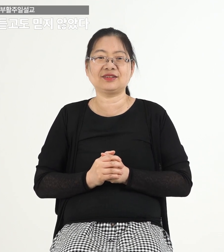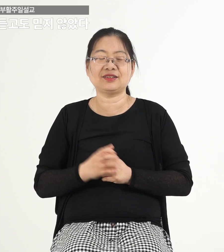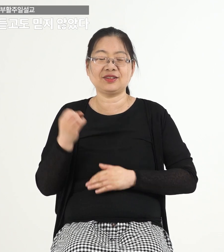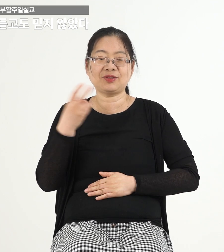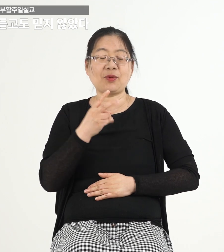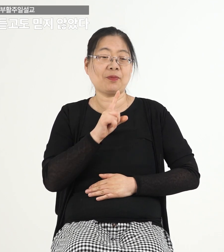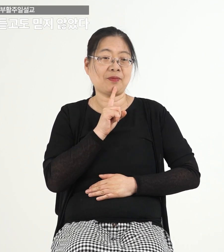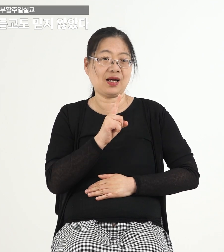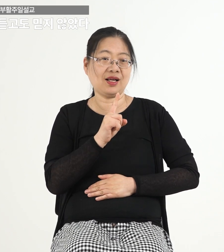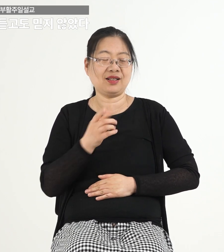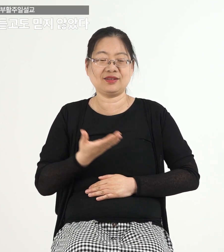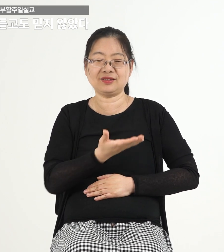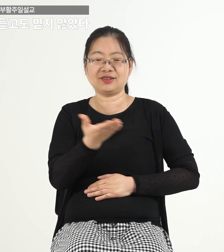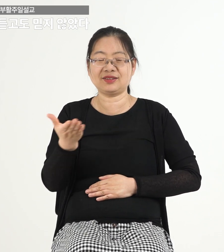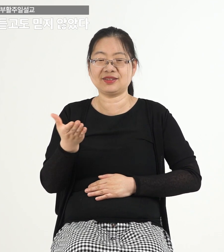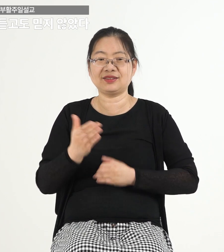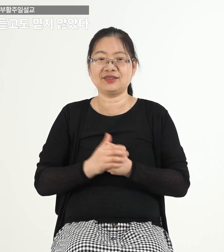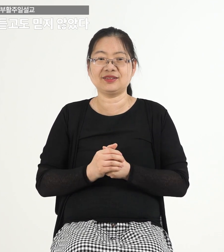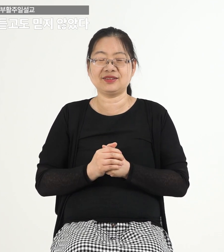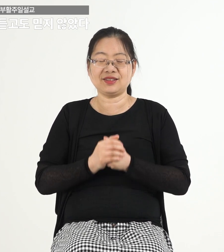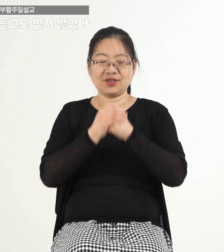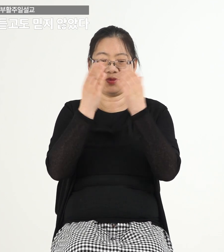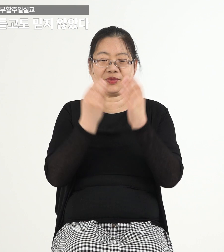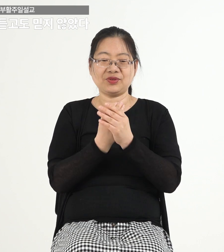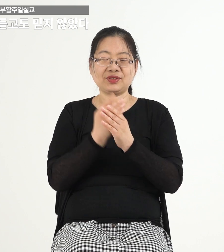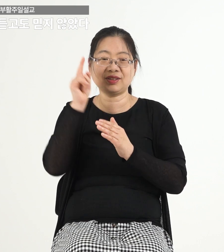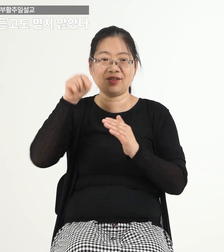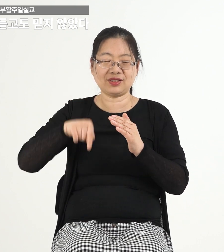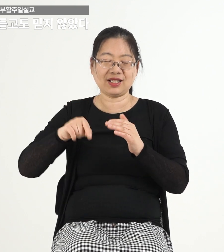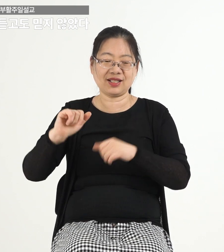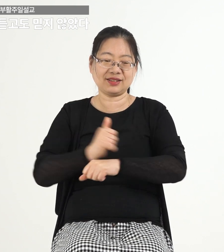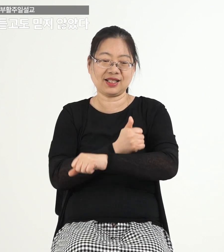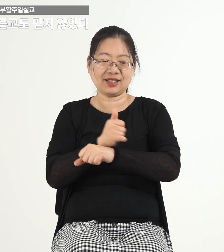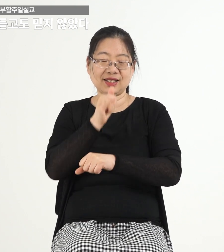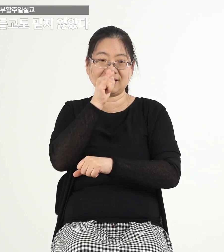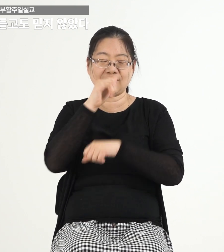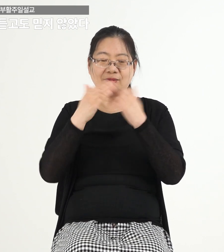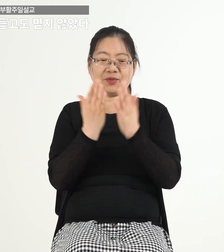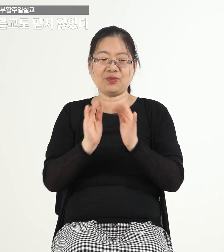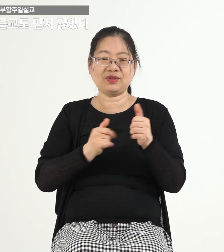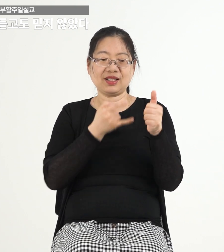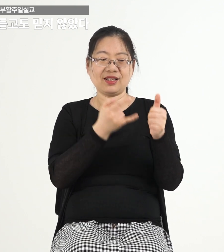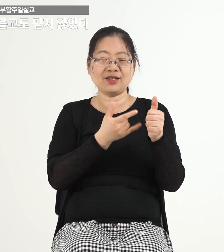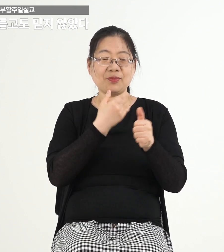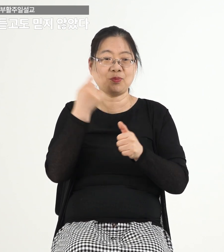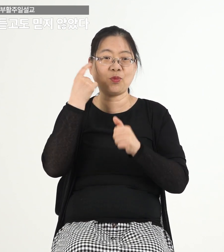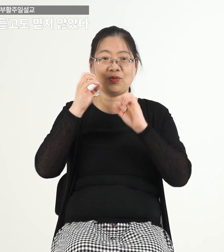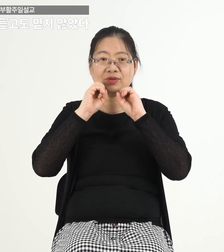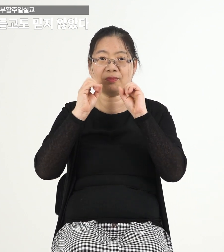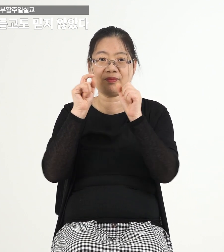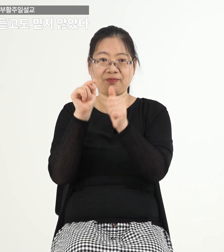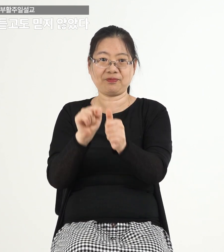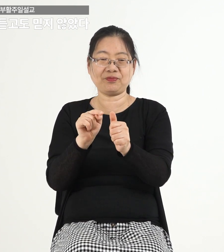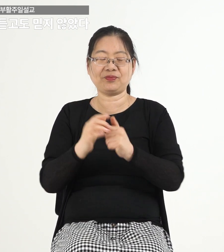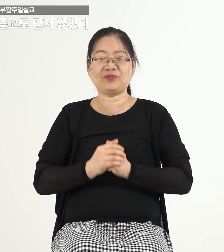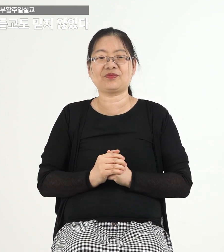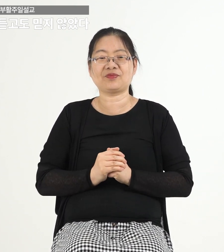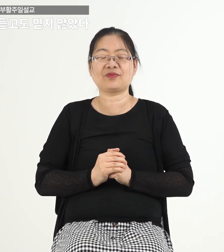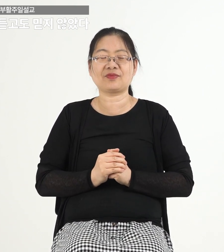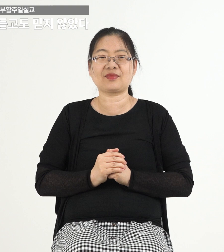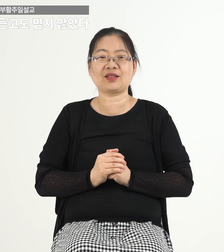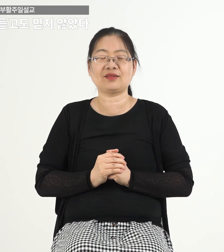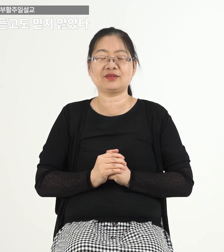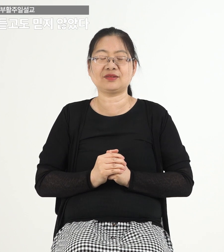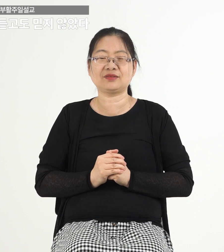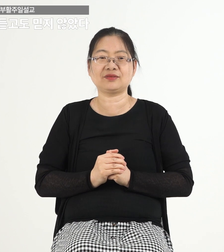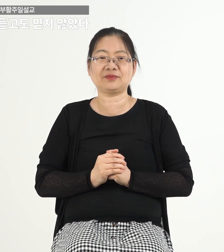또 이르시되 너희는 온 천하에 다니며 만민에게 복음을 전파하라.